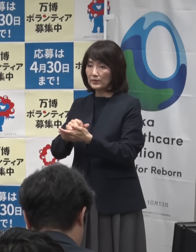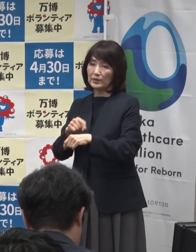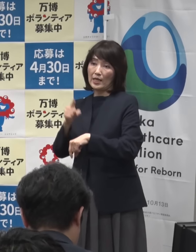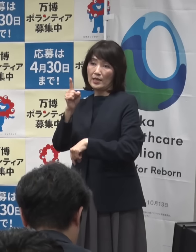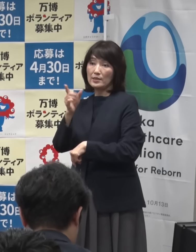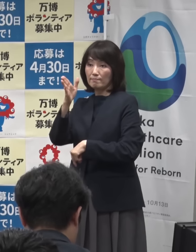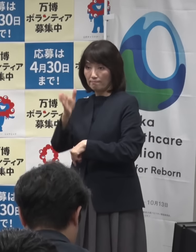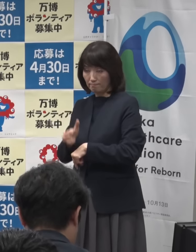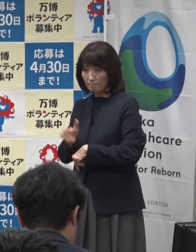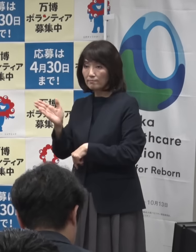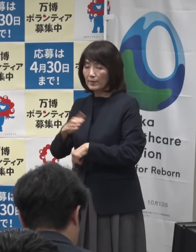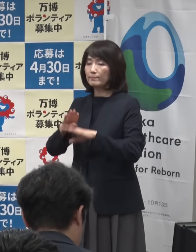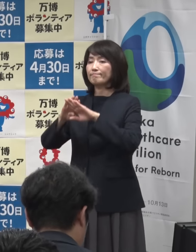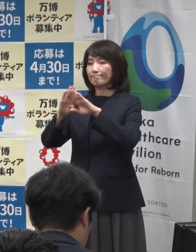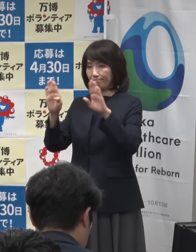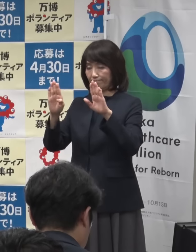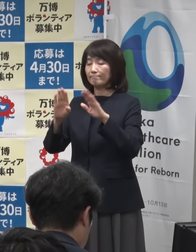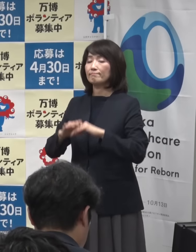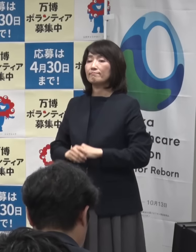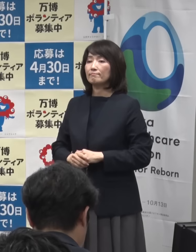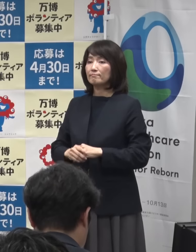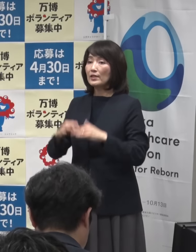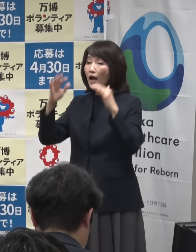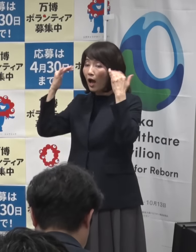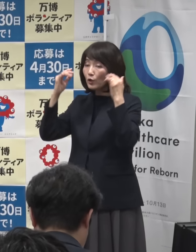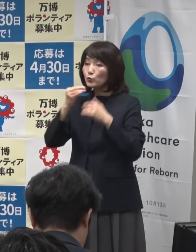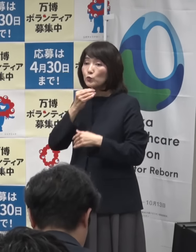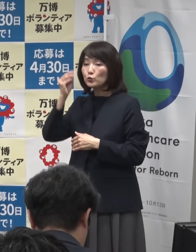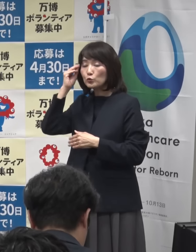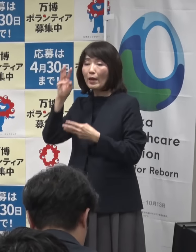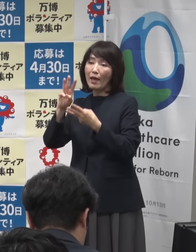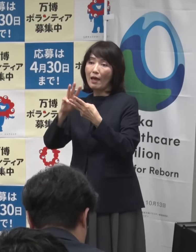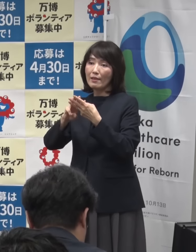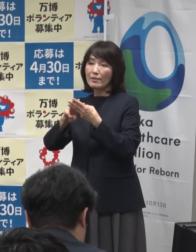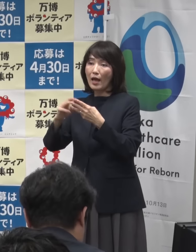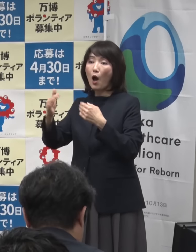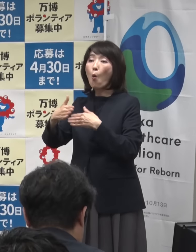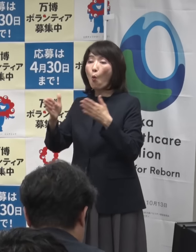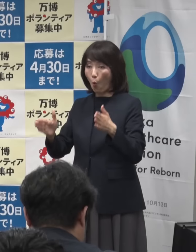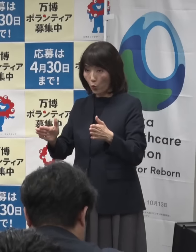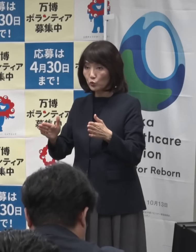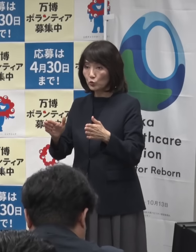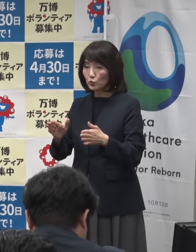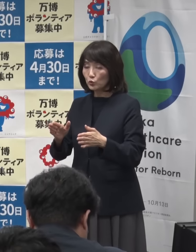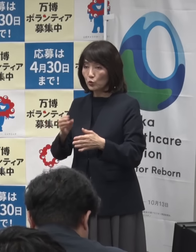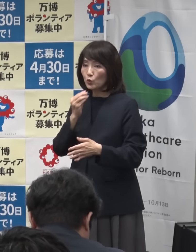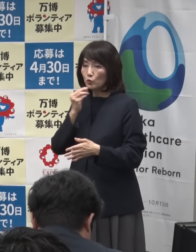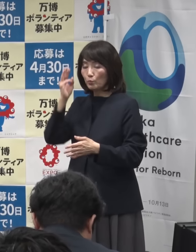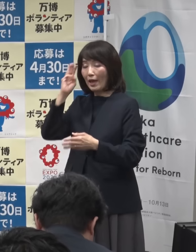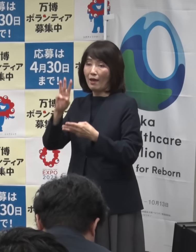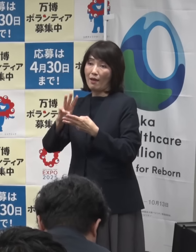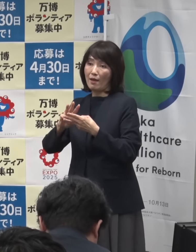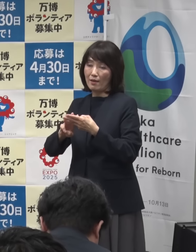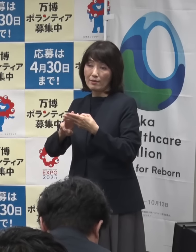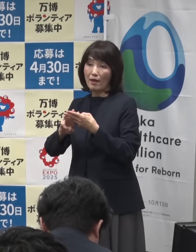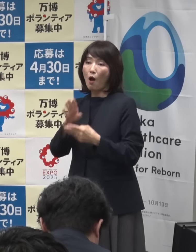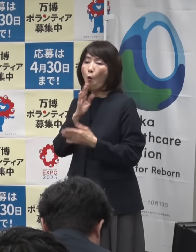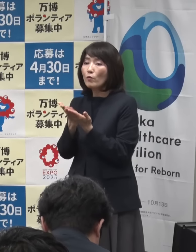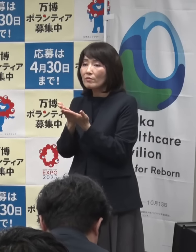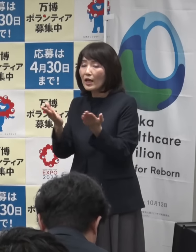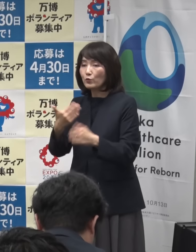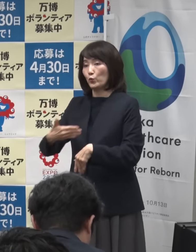13時30分から開始をいたします。阪急梅田ホールで行います。阪急梅田の本店の9階の場所をお借り